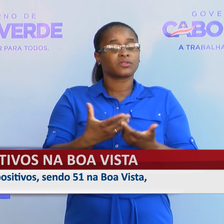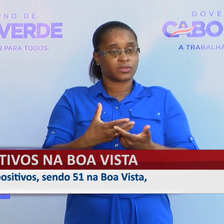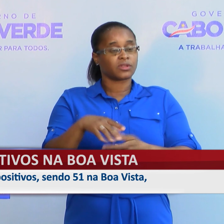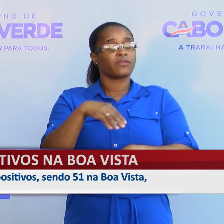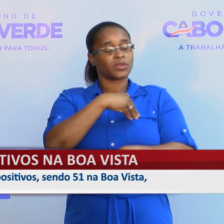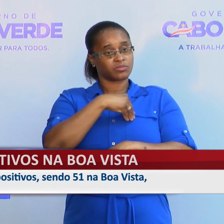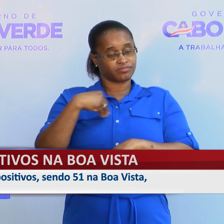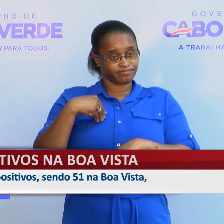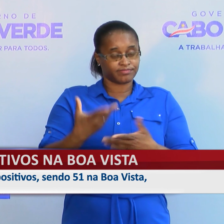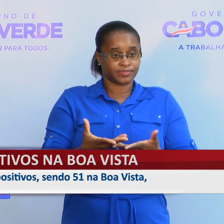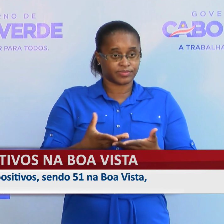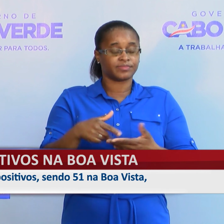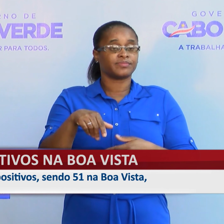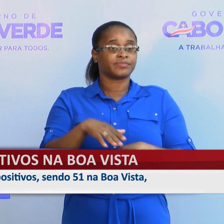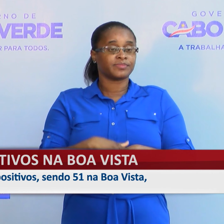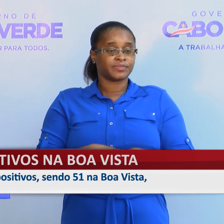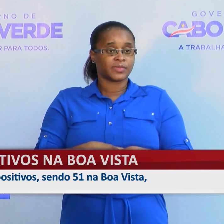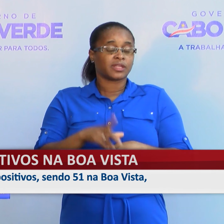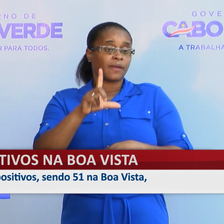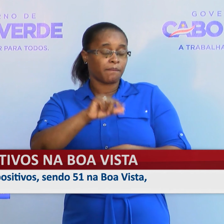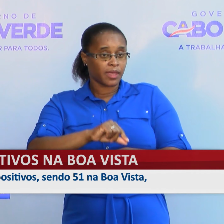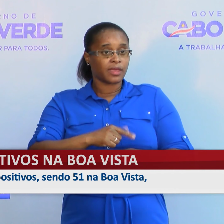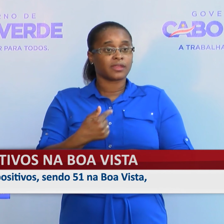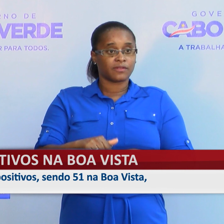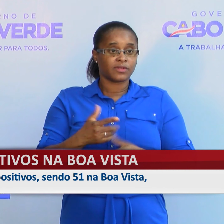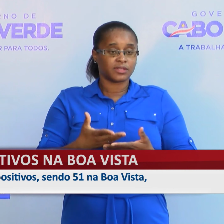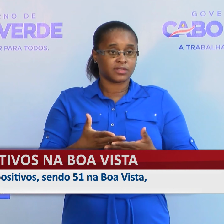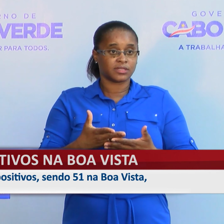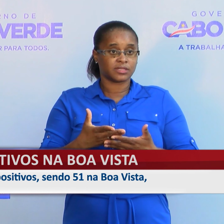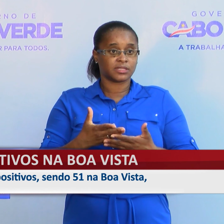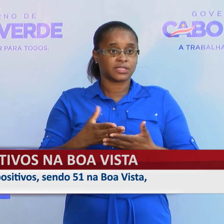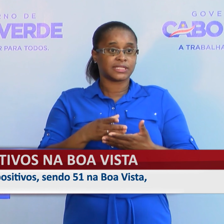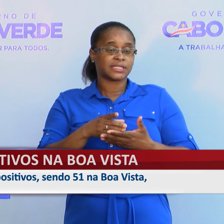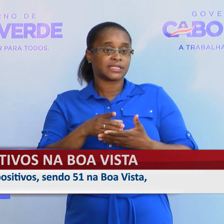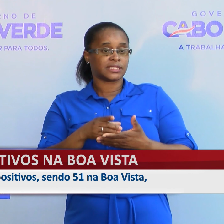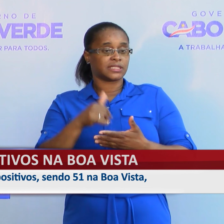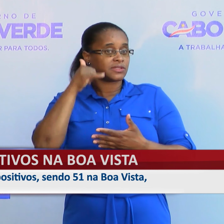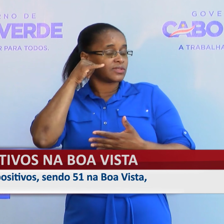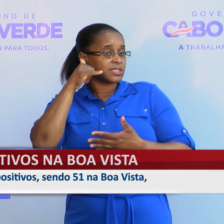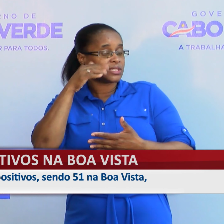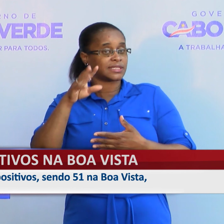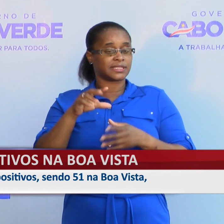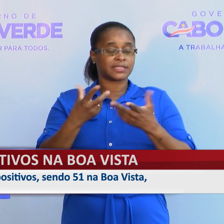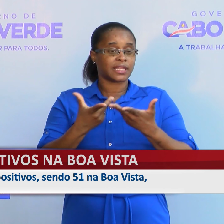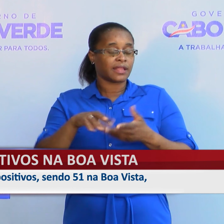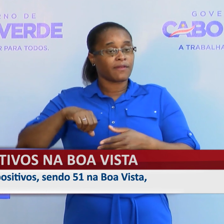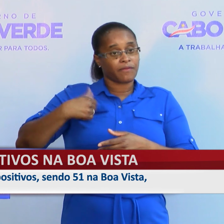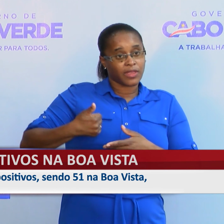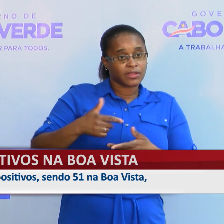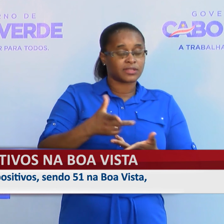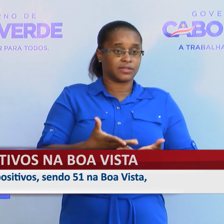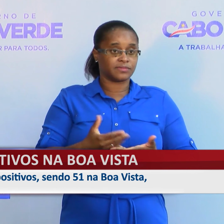locais e também através da linha verde. Convém lembrar que